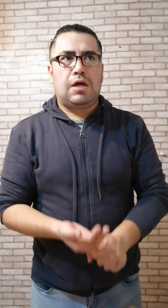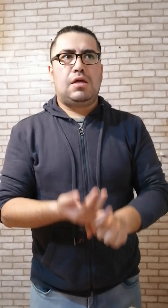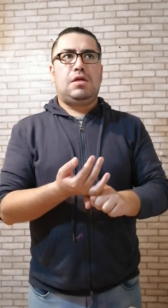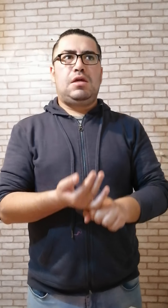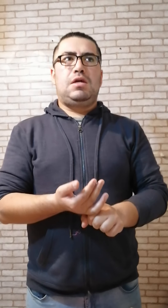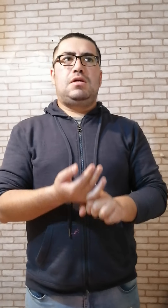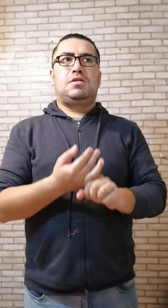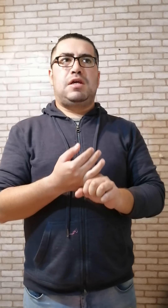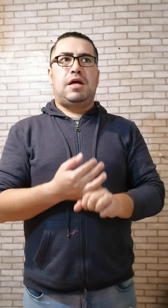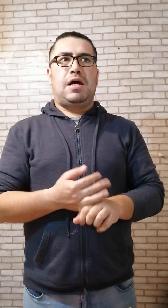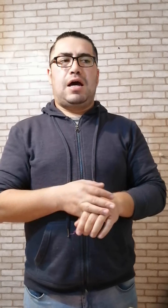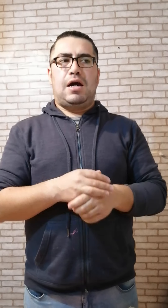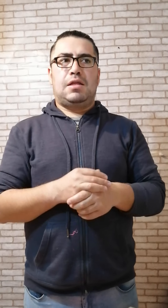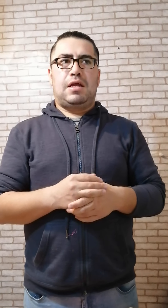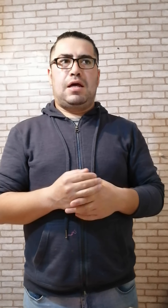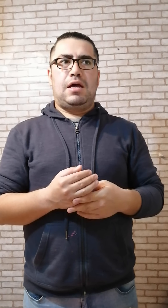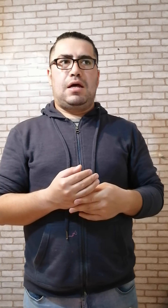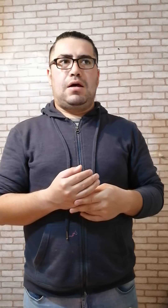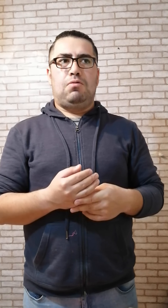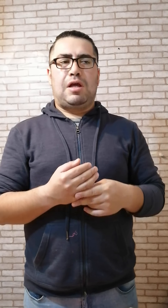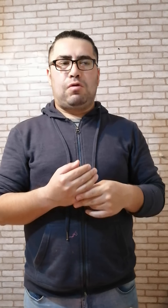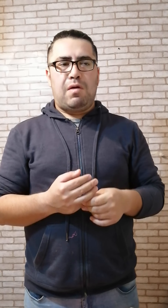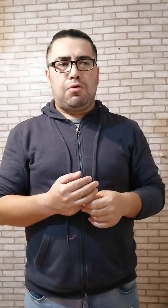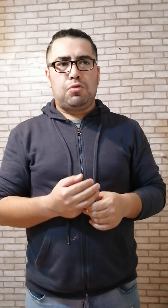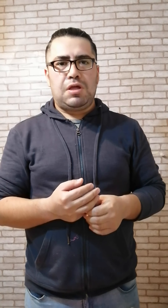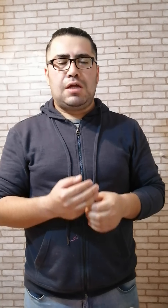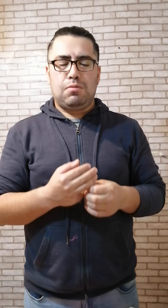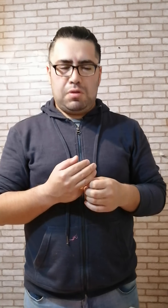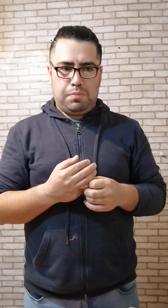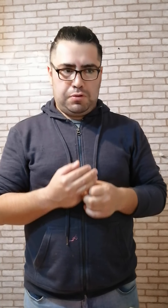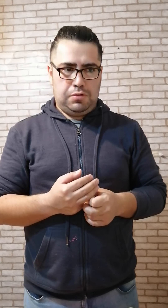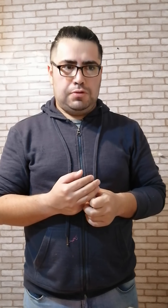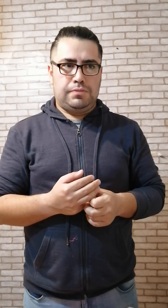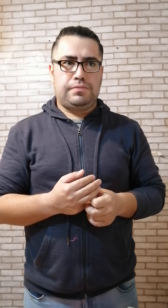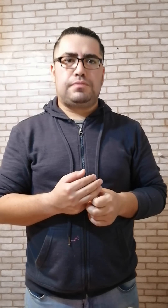y será hasta una nueva oportunidad y muy pronto